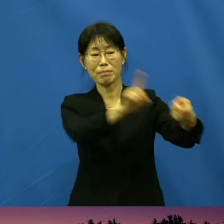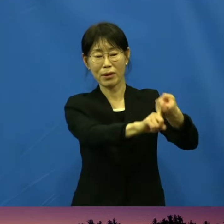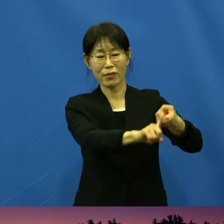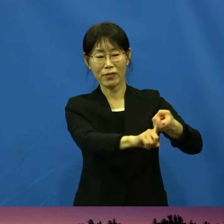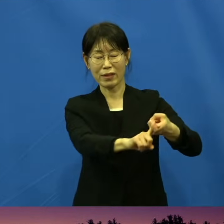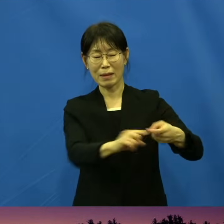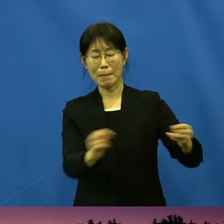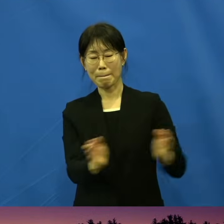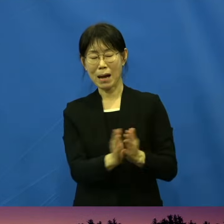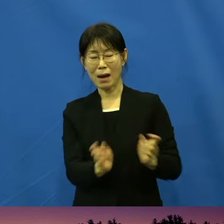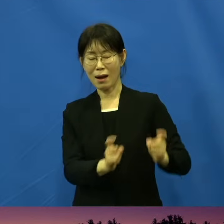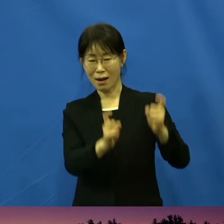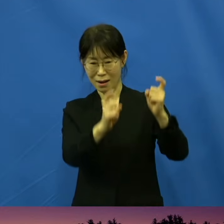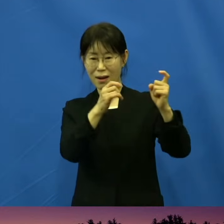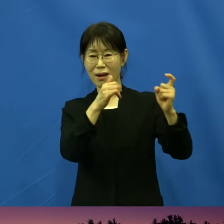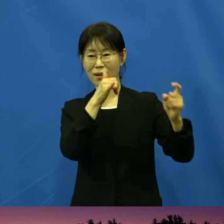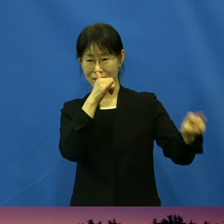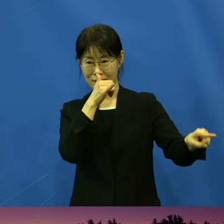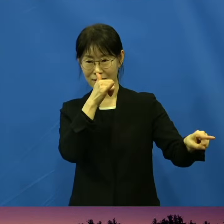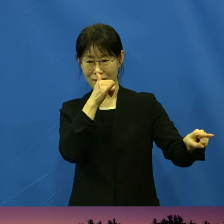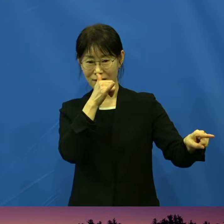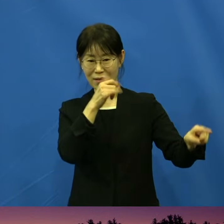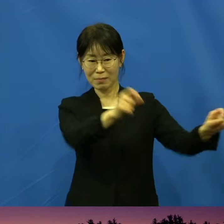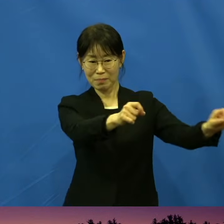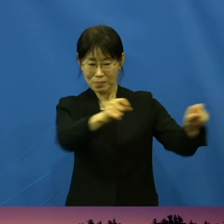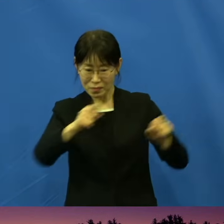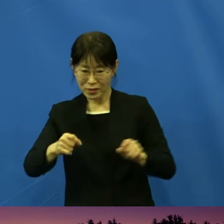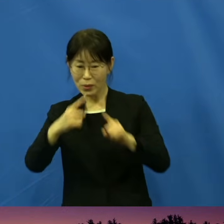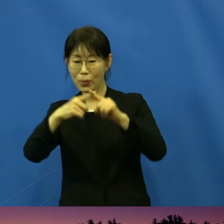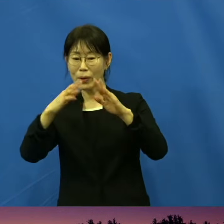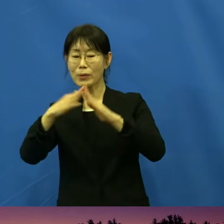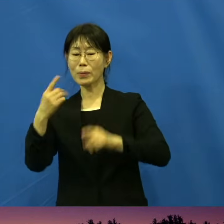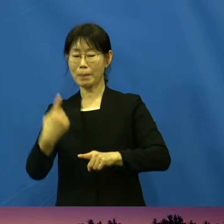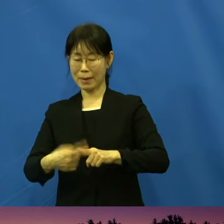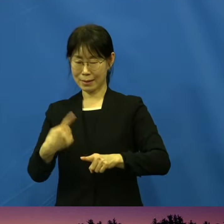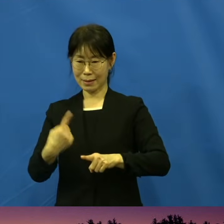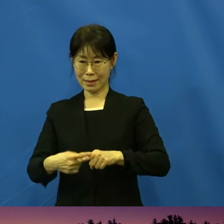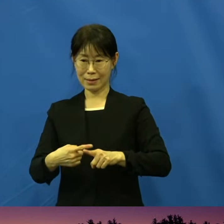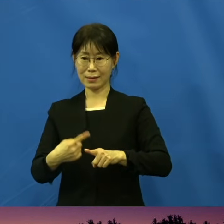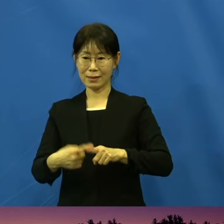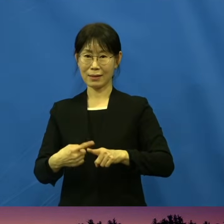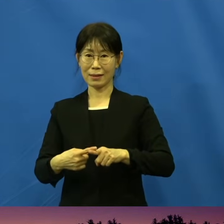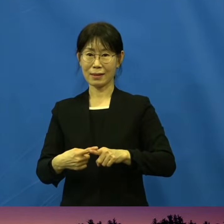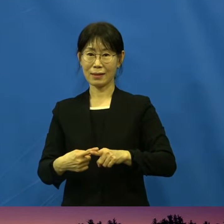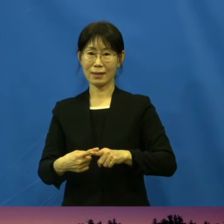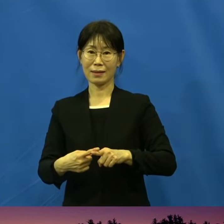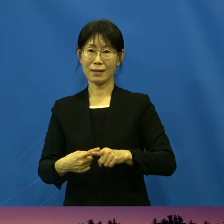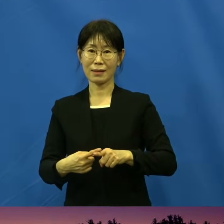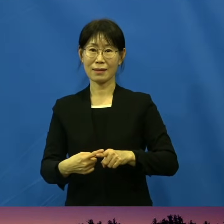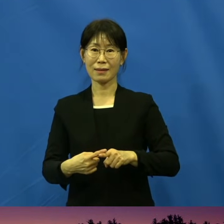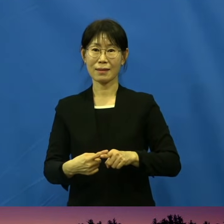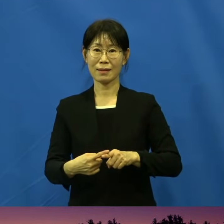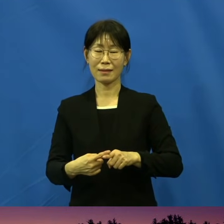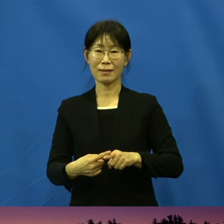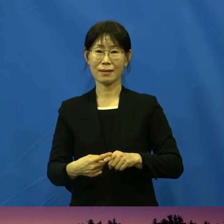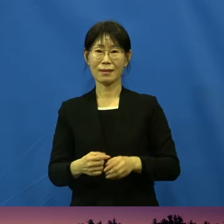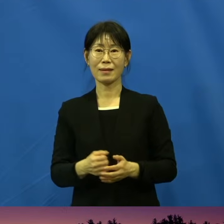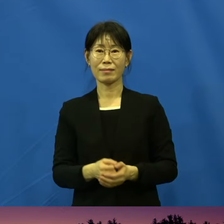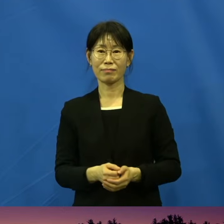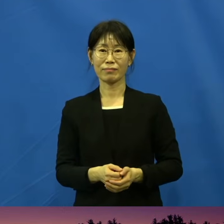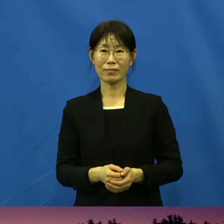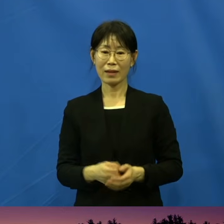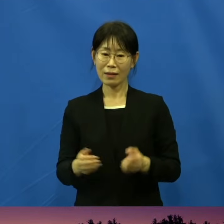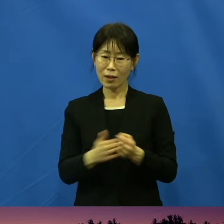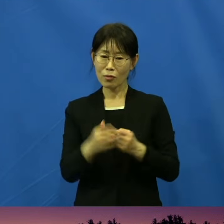여러분, 세상의 모습인데 그게 교회에서도 일어나요. 많은 교회들 안에 힘으로 무엇을 하려고 하는 순간부터 교회는